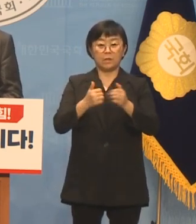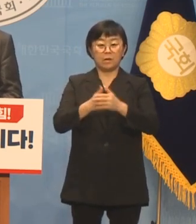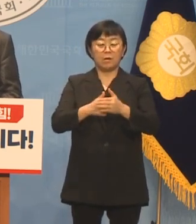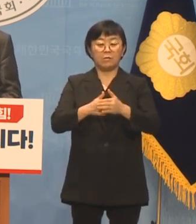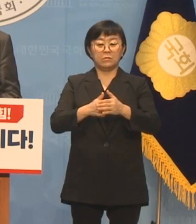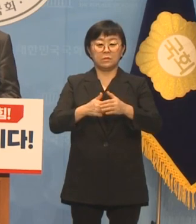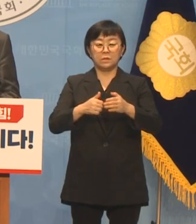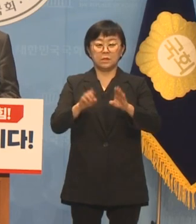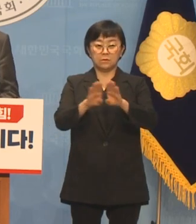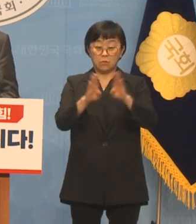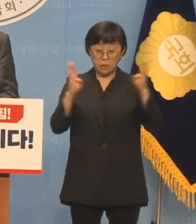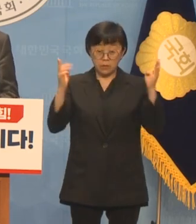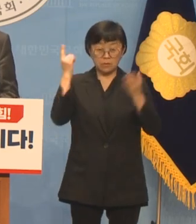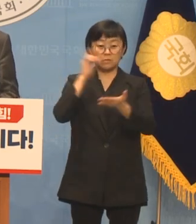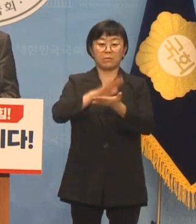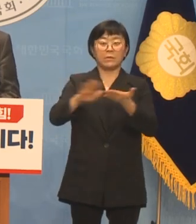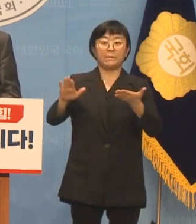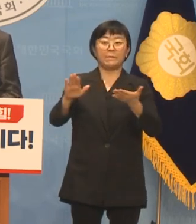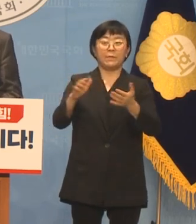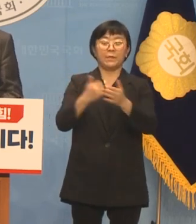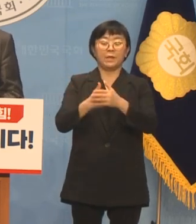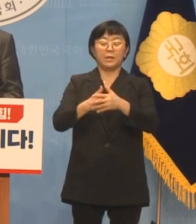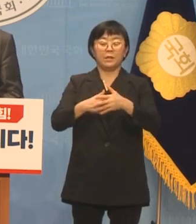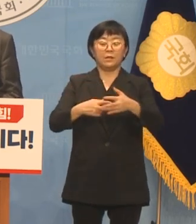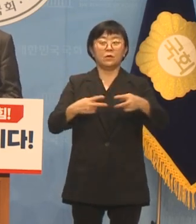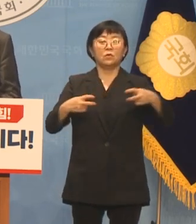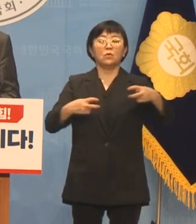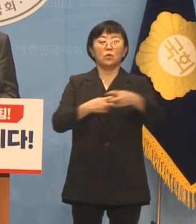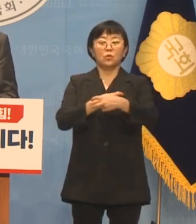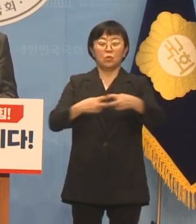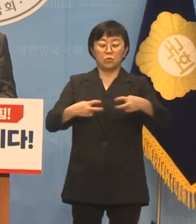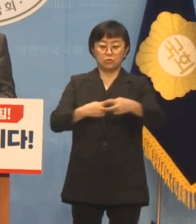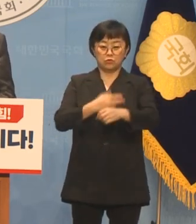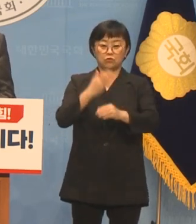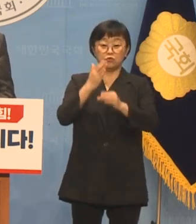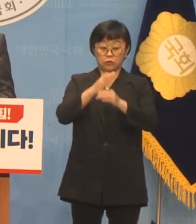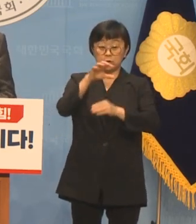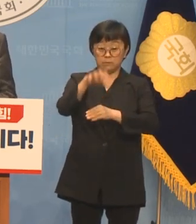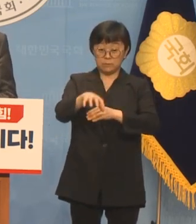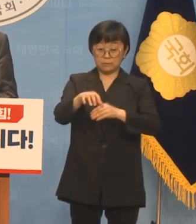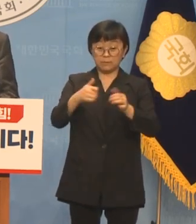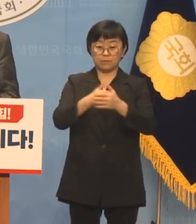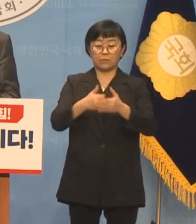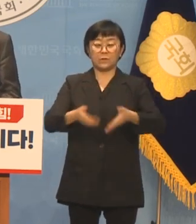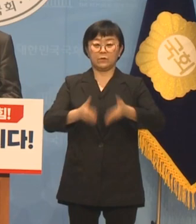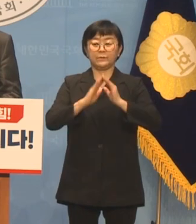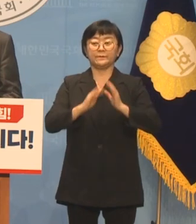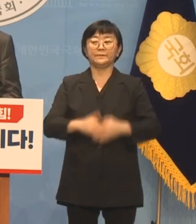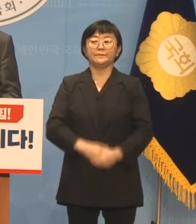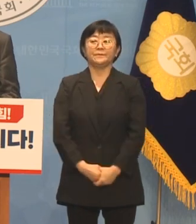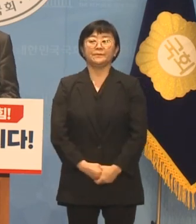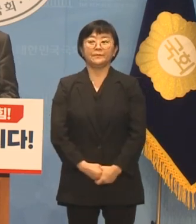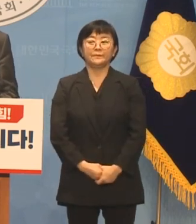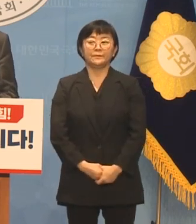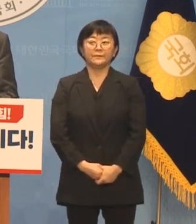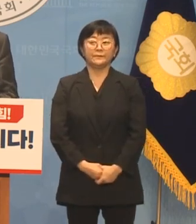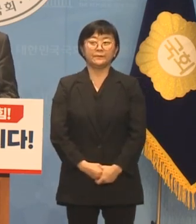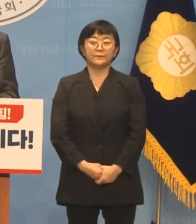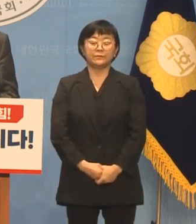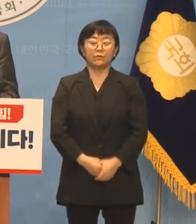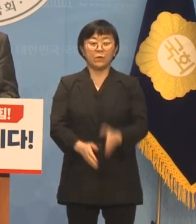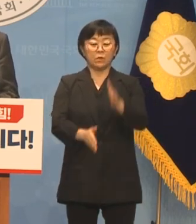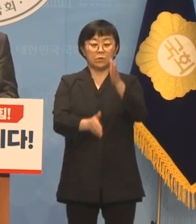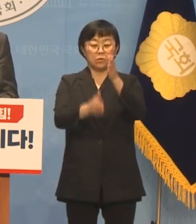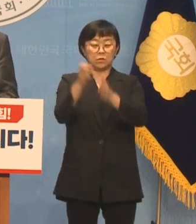뻥 뚫리고 편리한 사통팔달 교통 시스템을 구축하겠습니다.